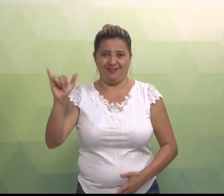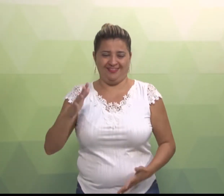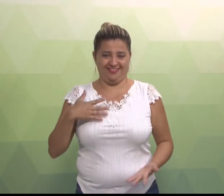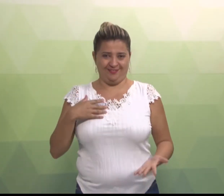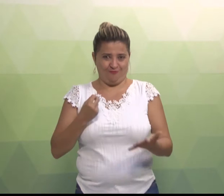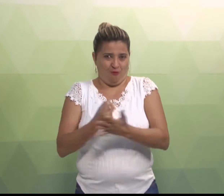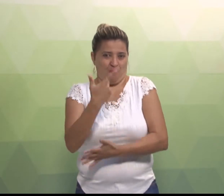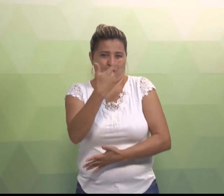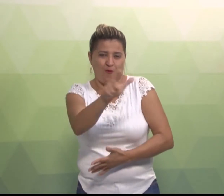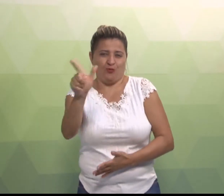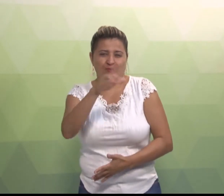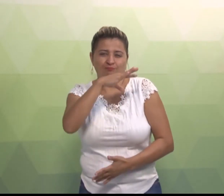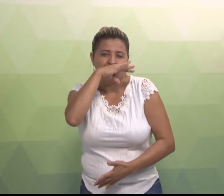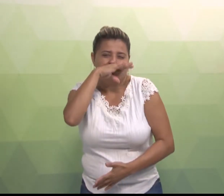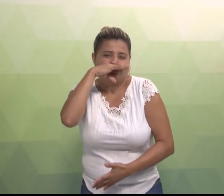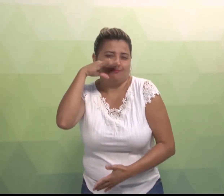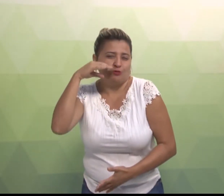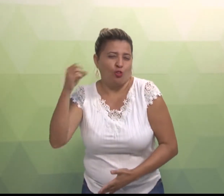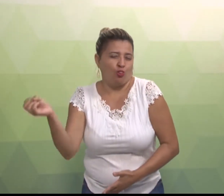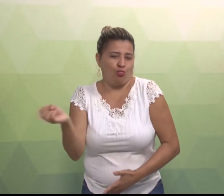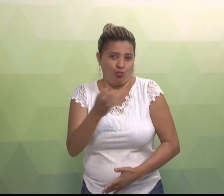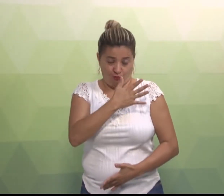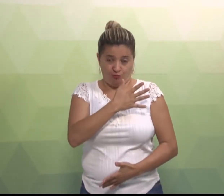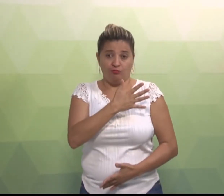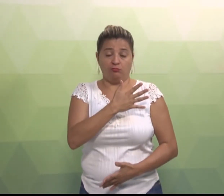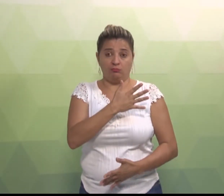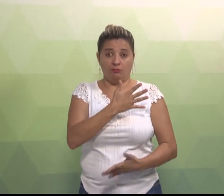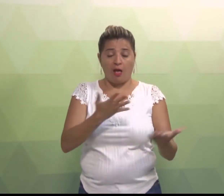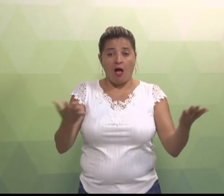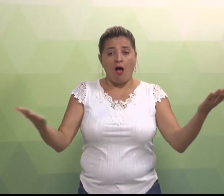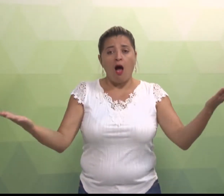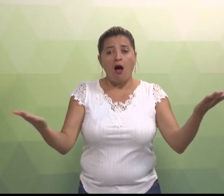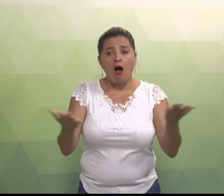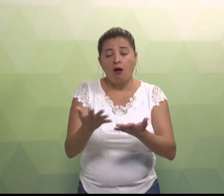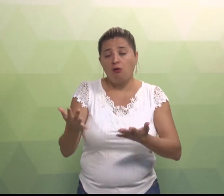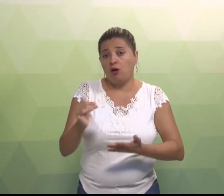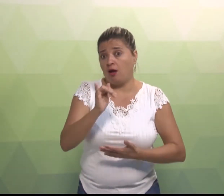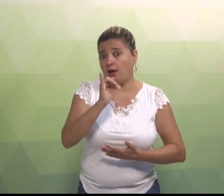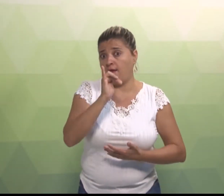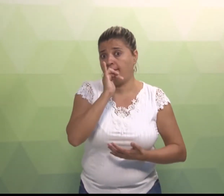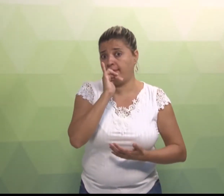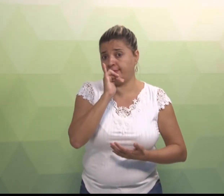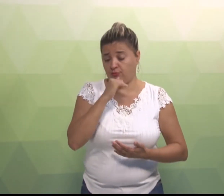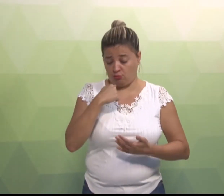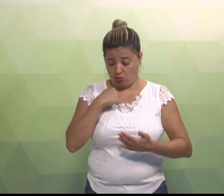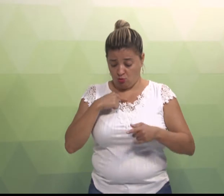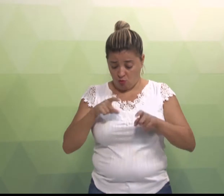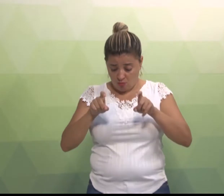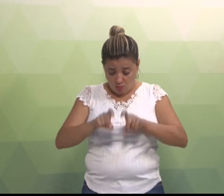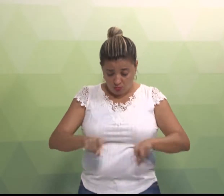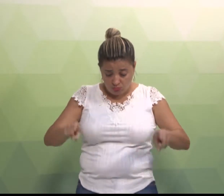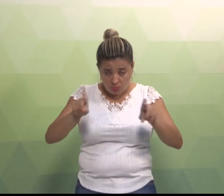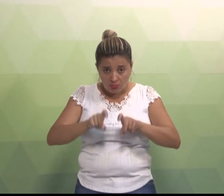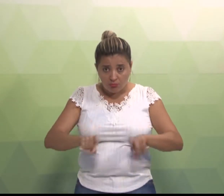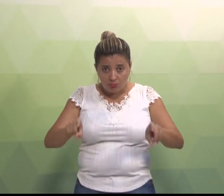novo. Vou comprar um computador realmente novo. Porém, agora se eu utilizar